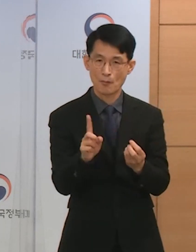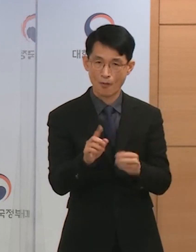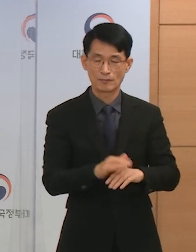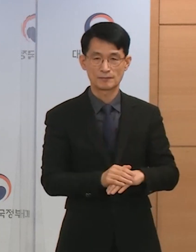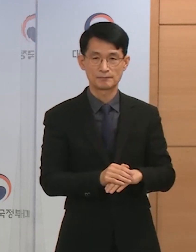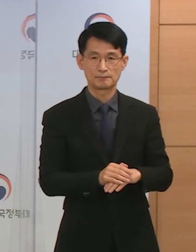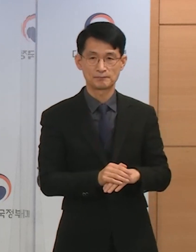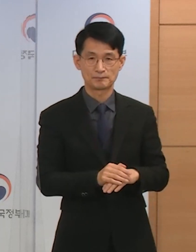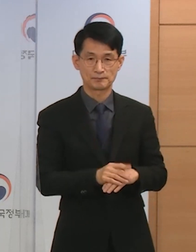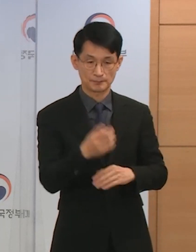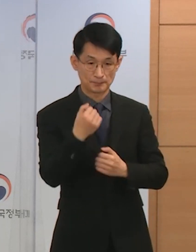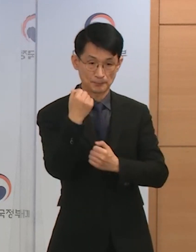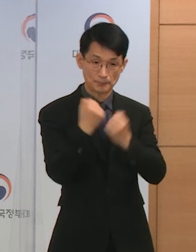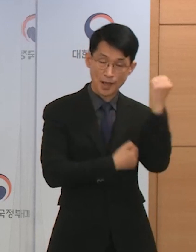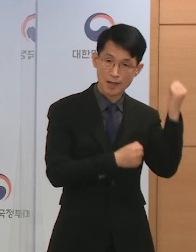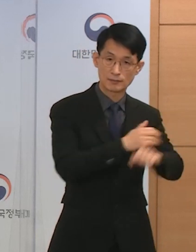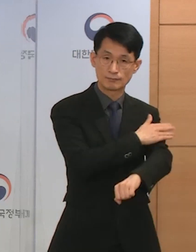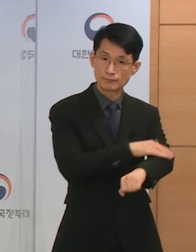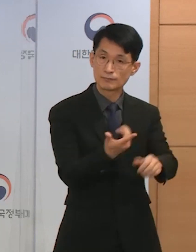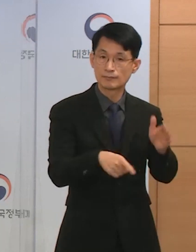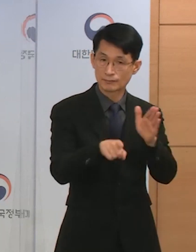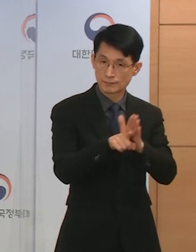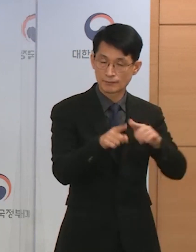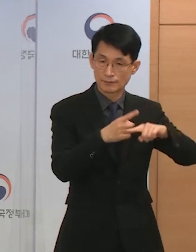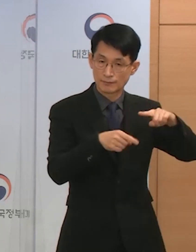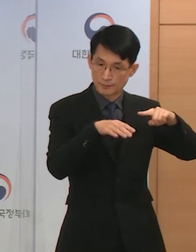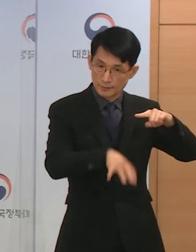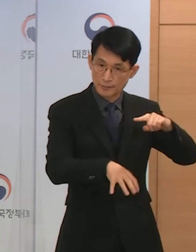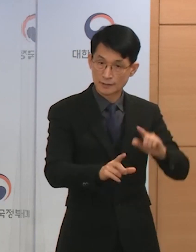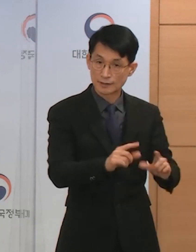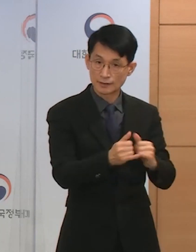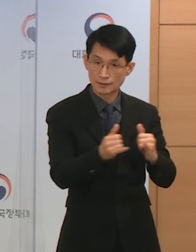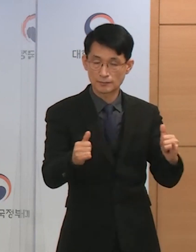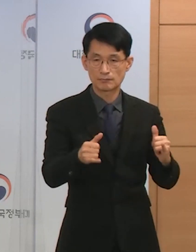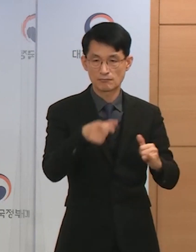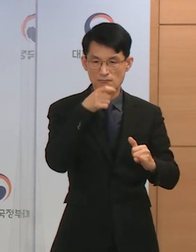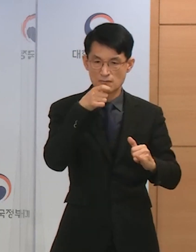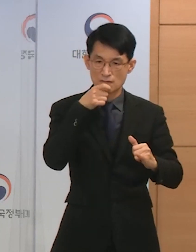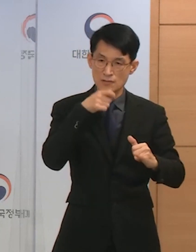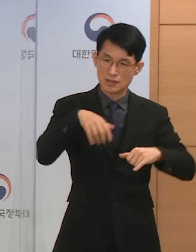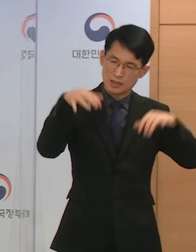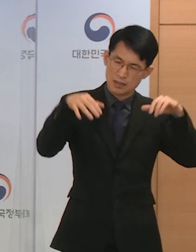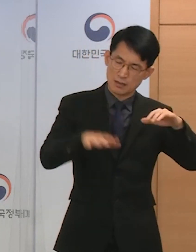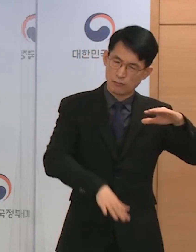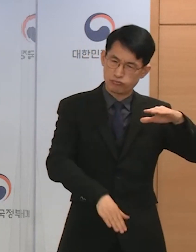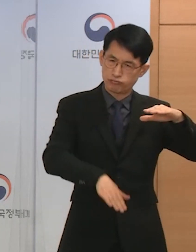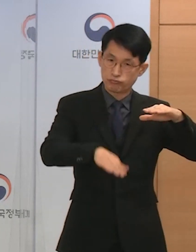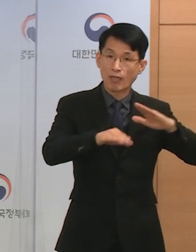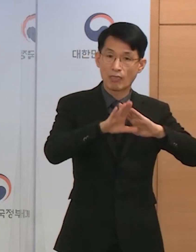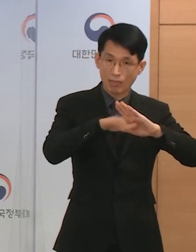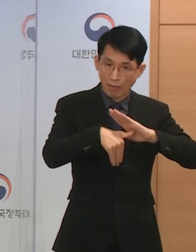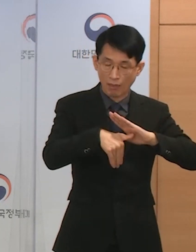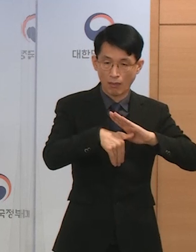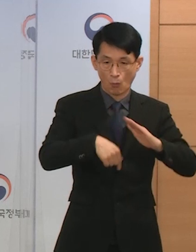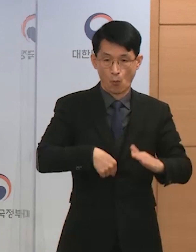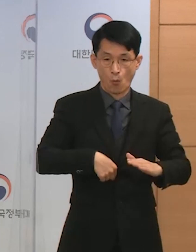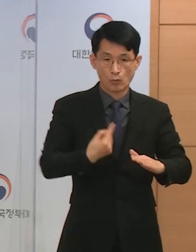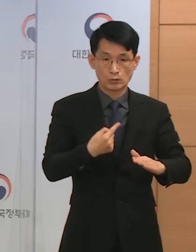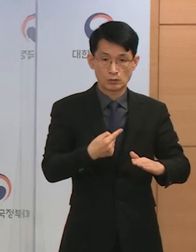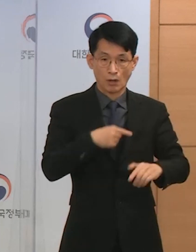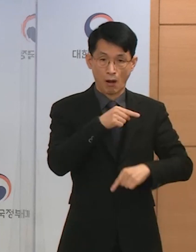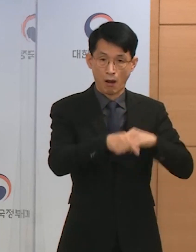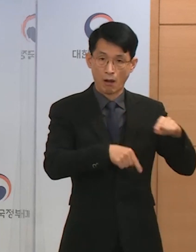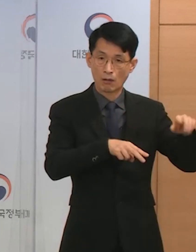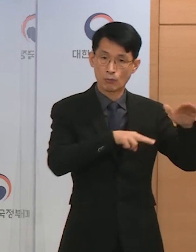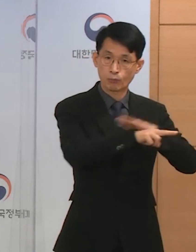취약자 관리 개선을 위하여 반지하 주택 등 침수 취약 지역에 거주하는 가구 중 자력 대피가